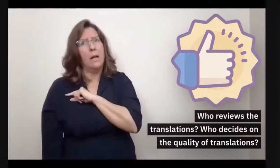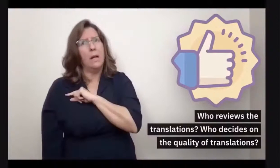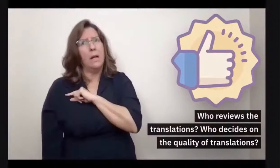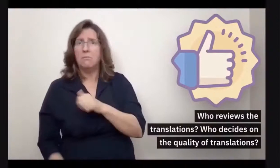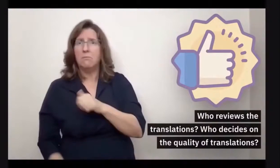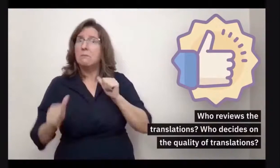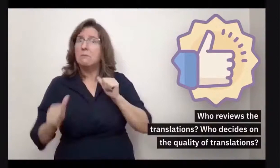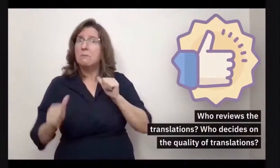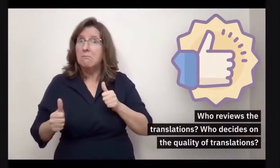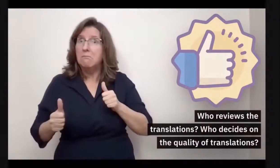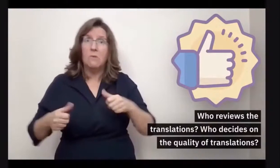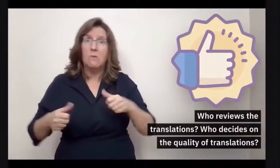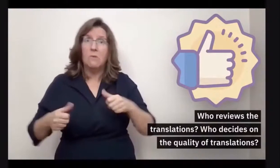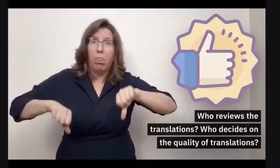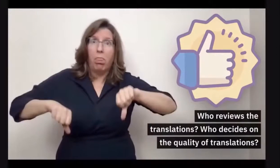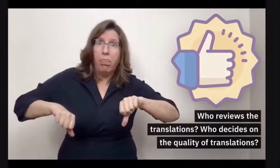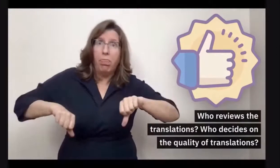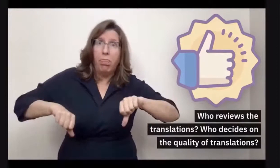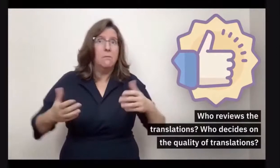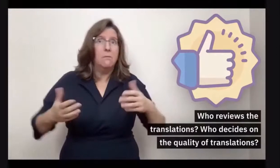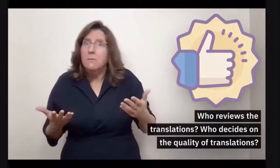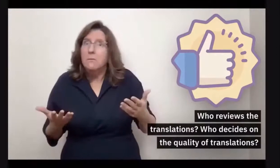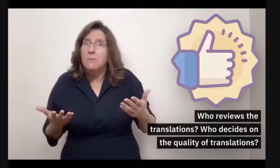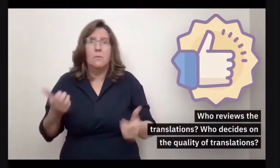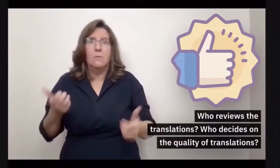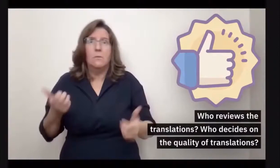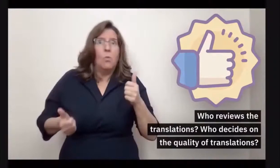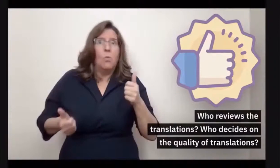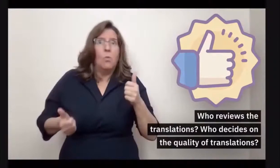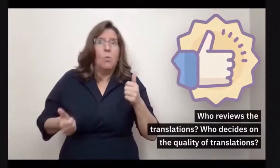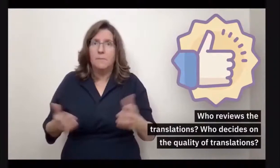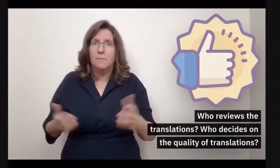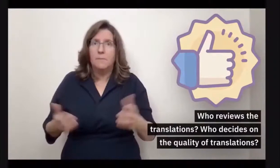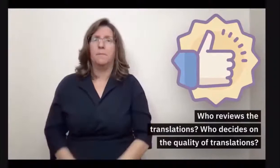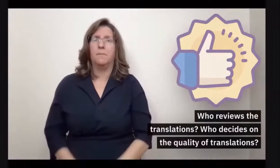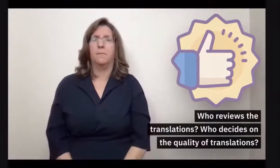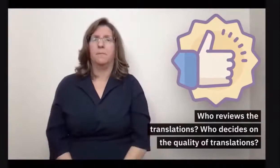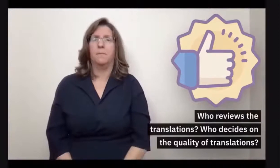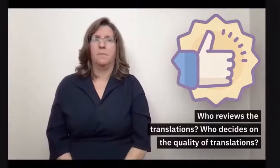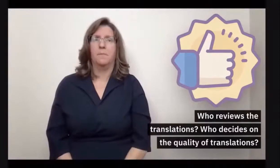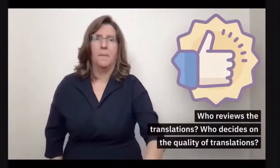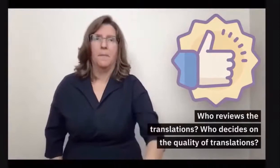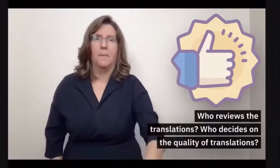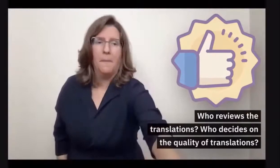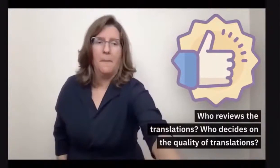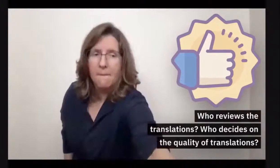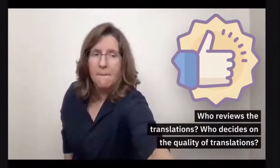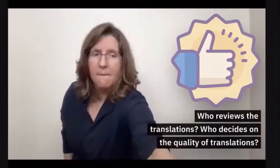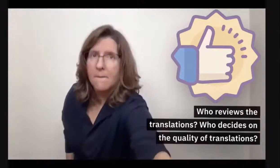Los intérpretes están involucrados en hacer la traducción y tienen las habilidades para hacer el trabajo.